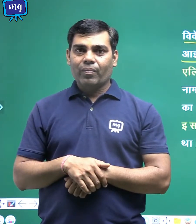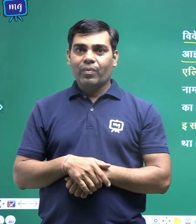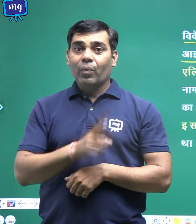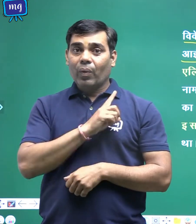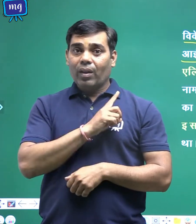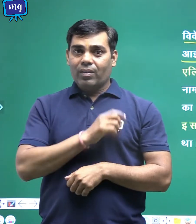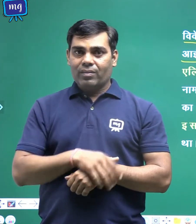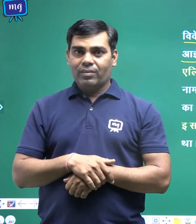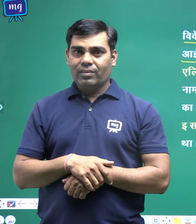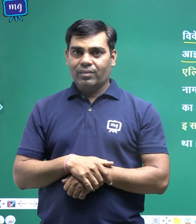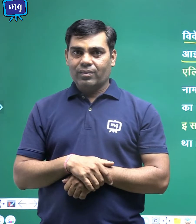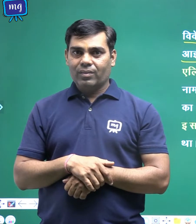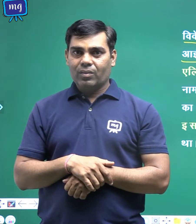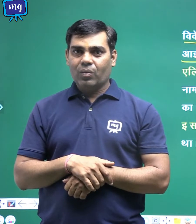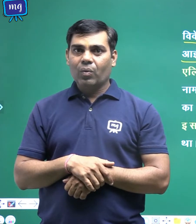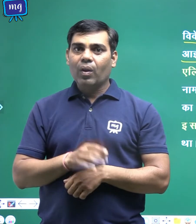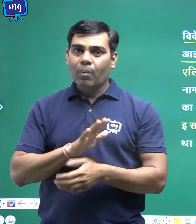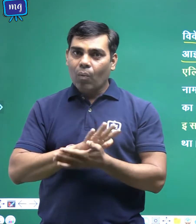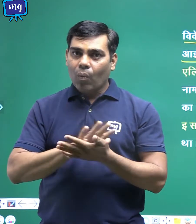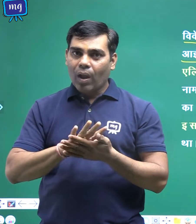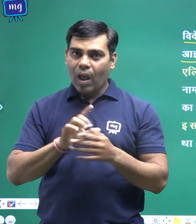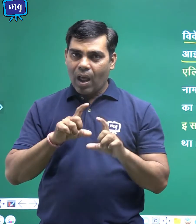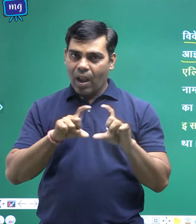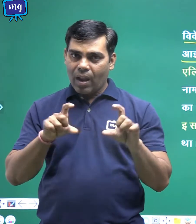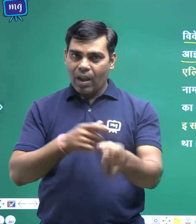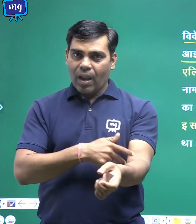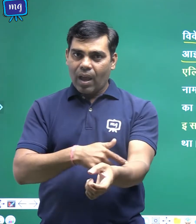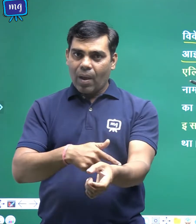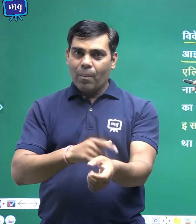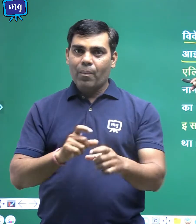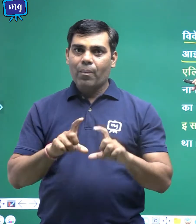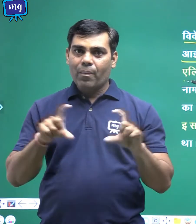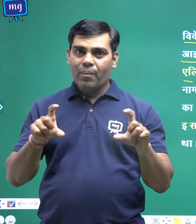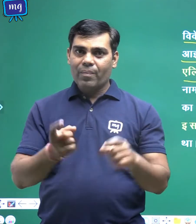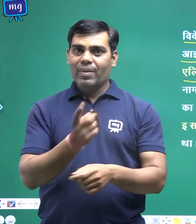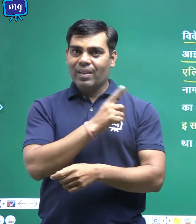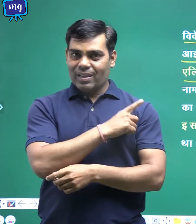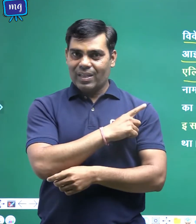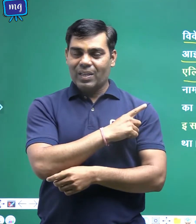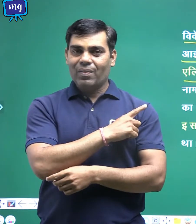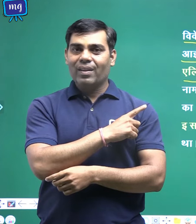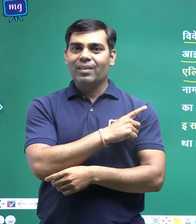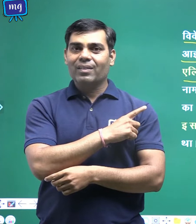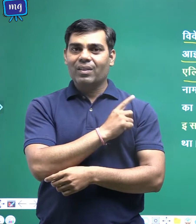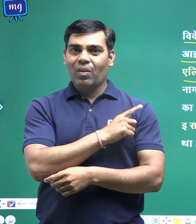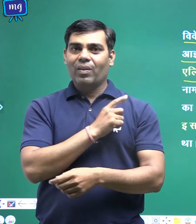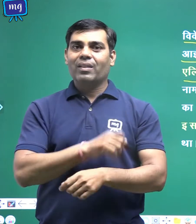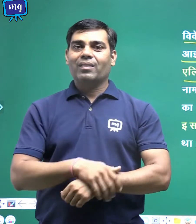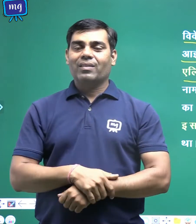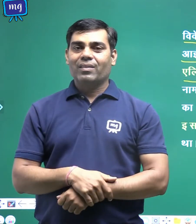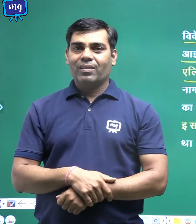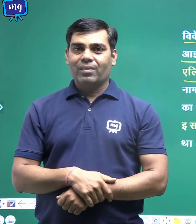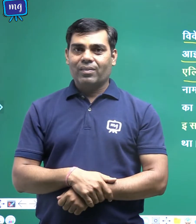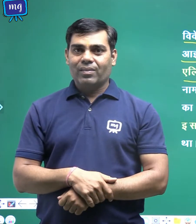उनका पूरा नाम मार्गरेट एलिजाबेथ नोबेल था।